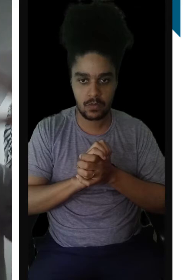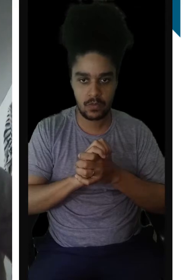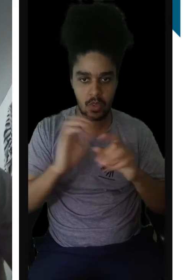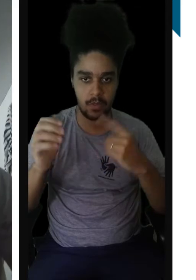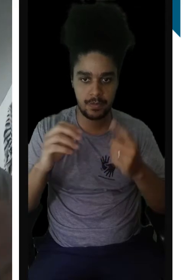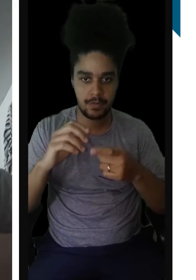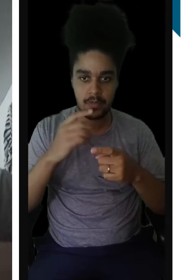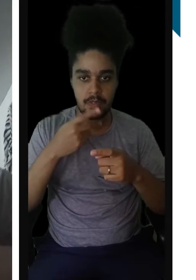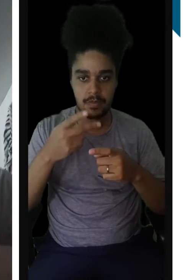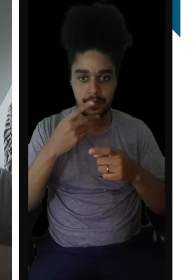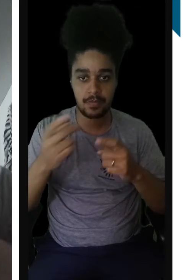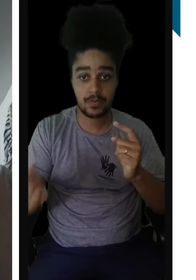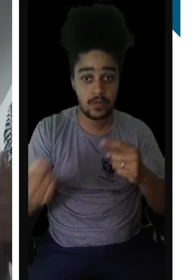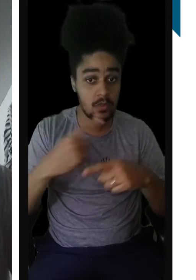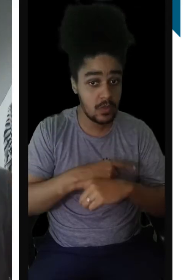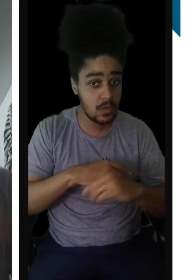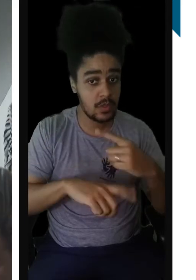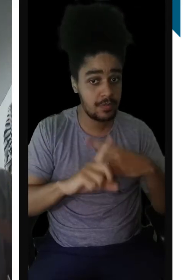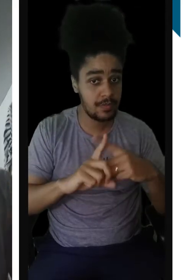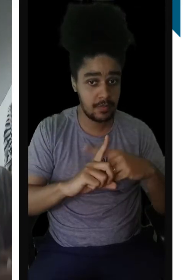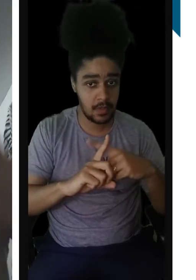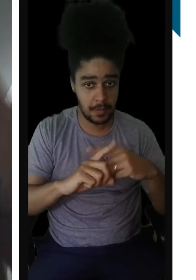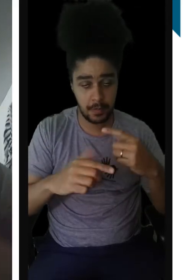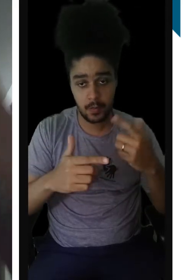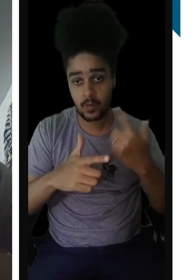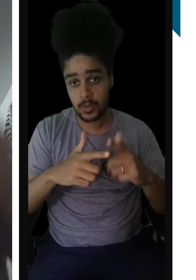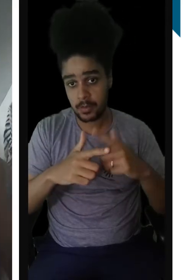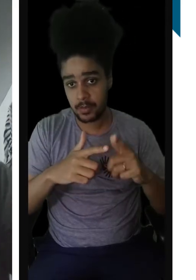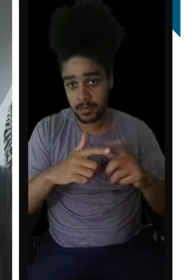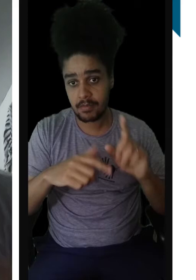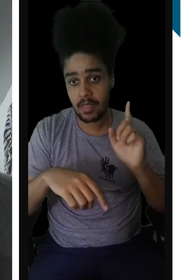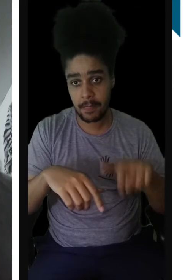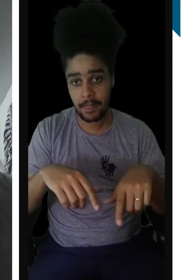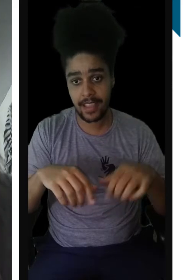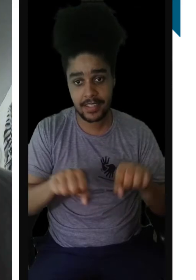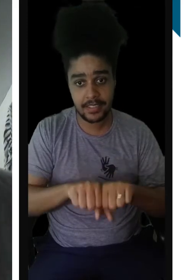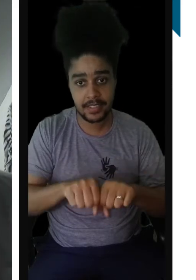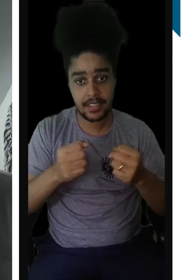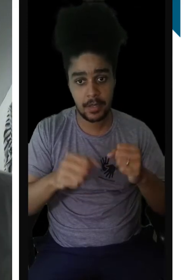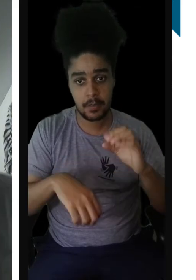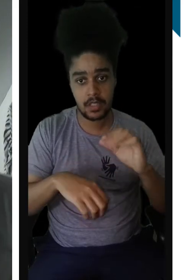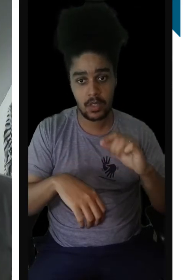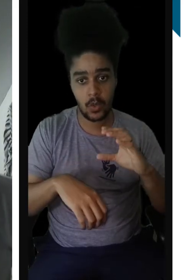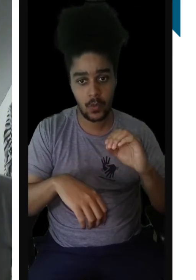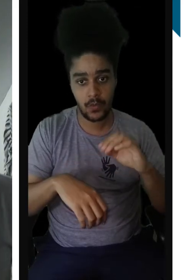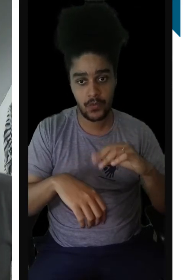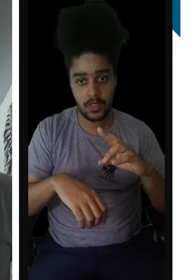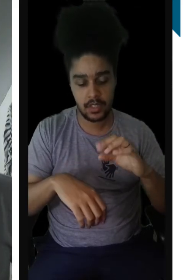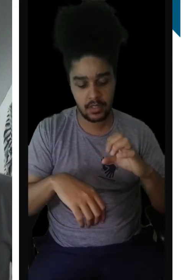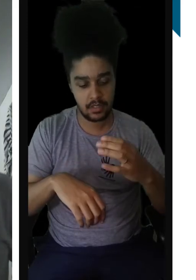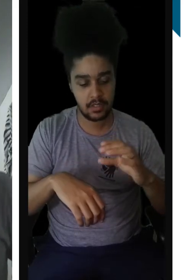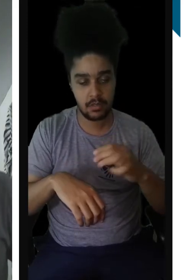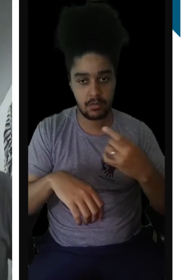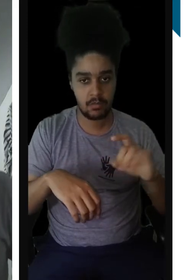subir, vamos falar da inversão térmica. O problema urbano inversão térmica é a quebra da convecção.